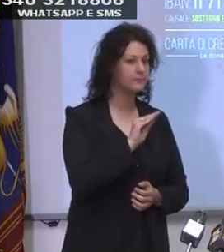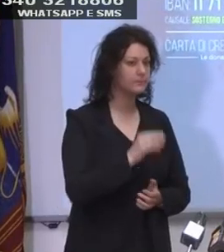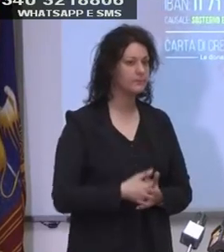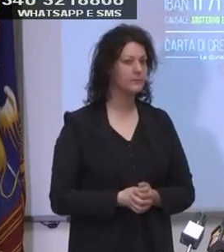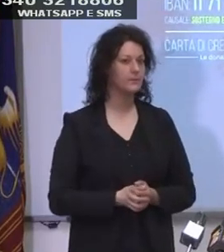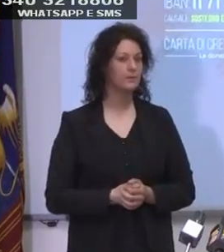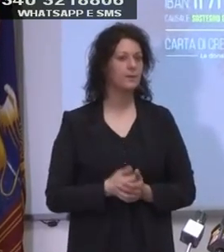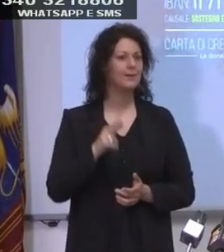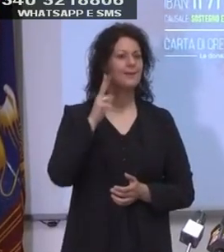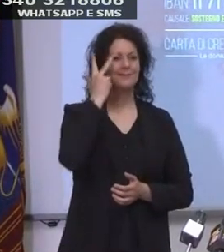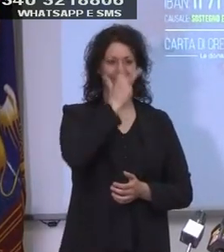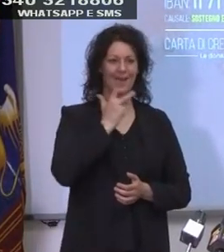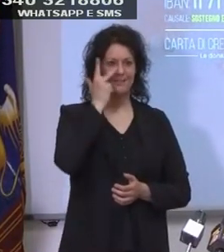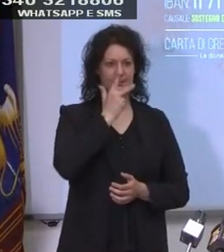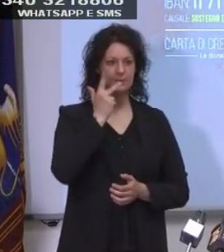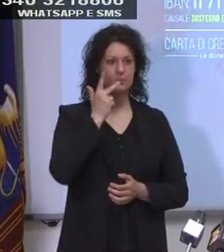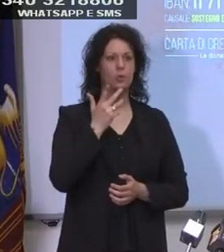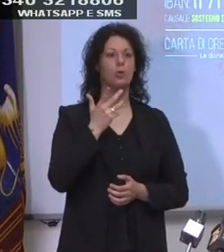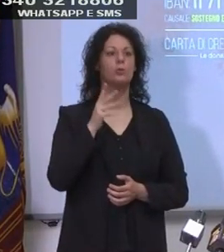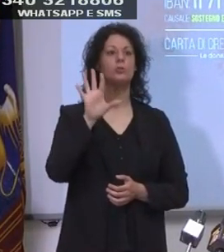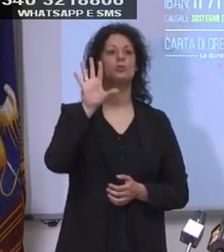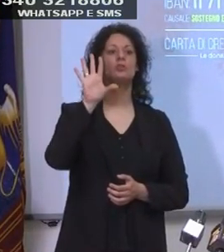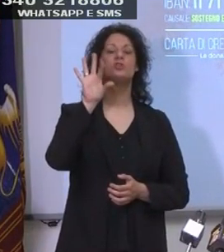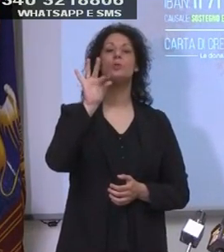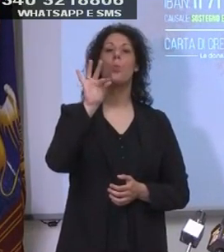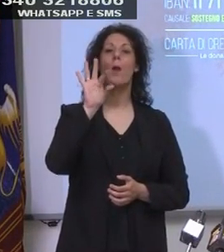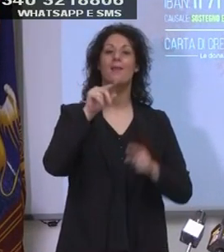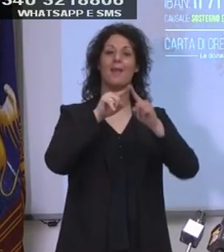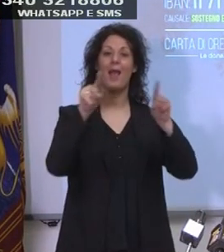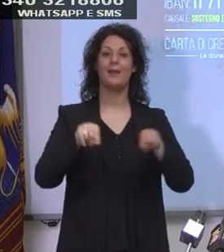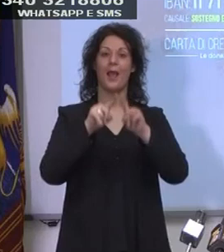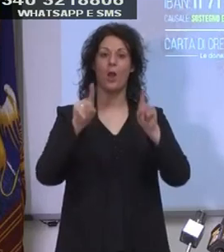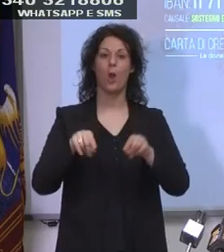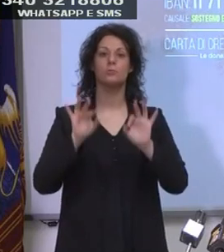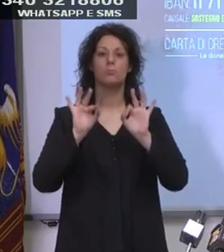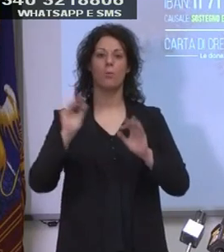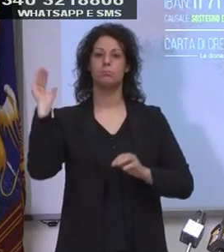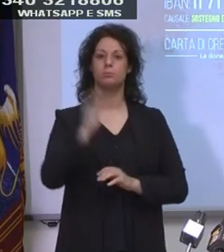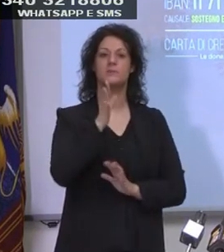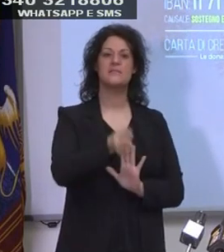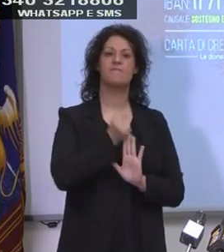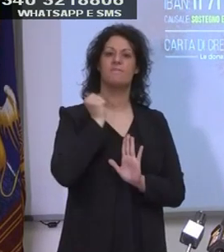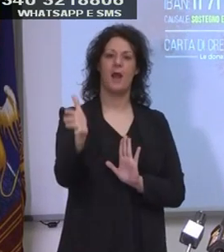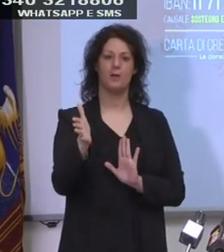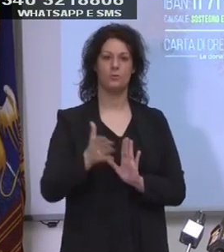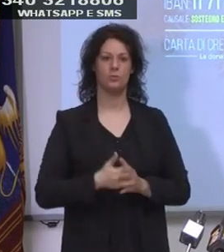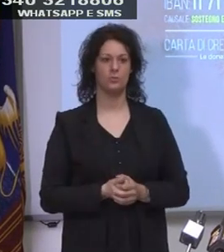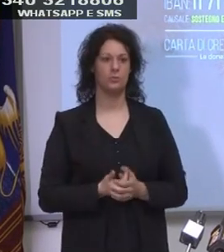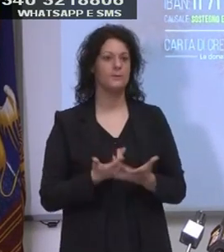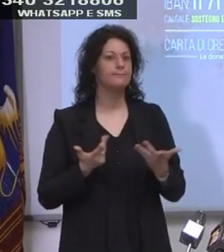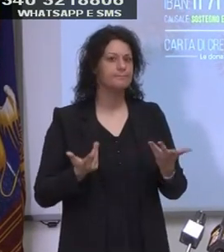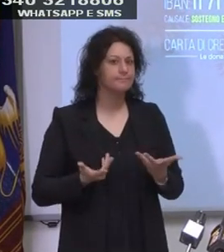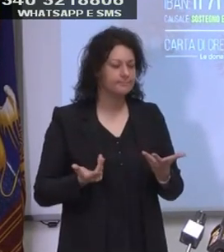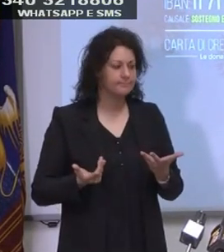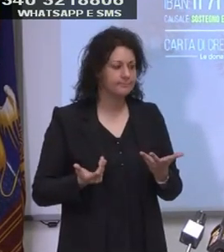Almeno 50 negozianti hanno ricevuto l'avviso di sfratto da parte dei proprietari. Ecco, su questo